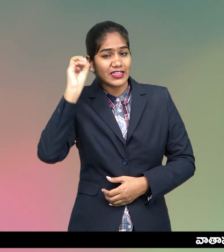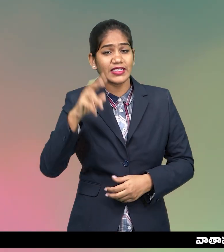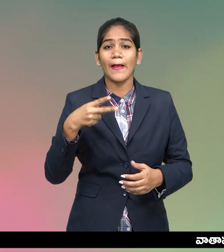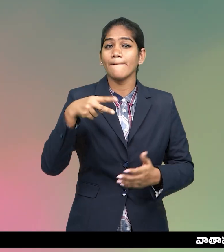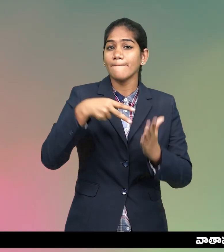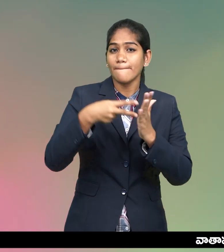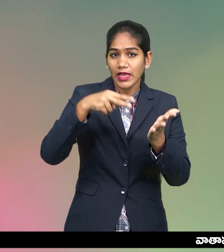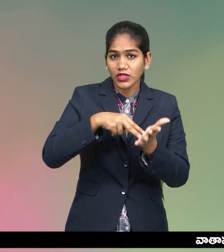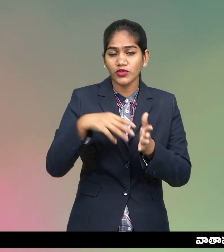వాతావరణం యొక్క అర్థం